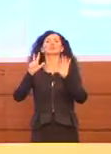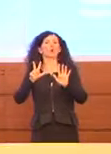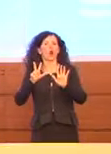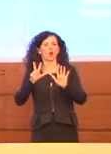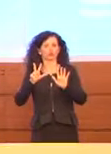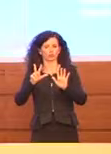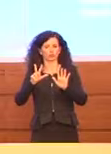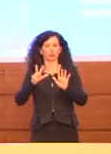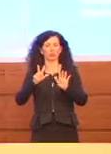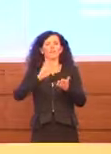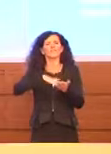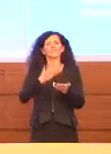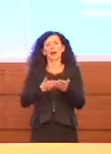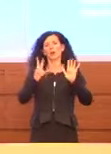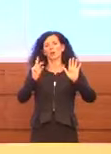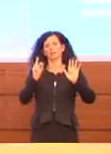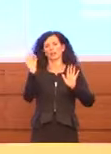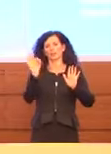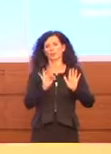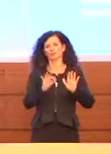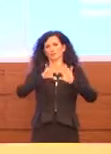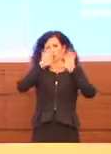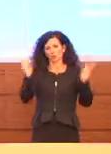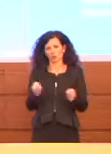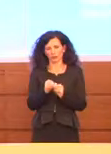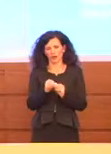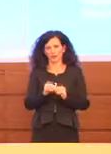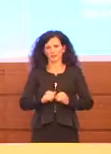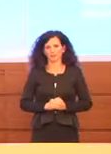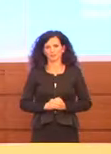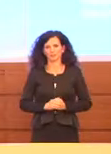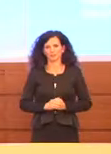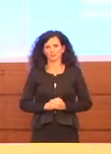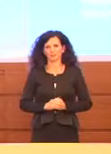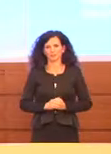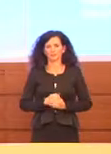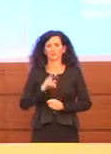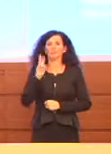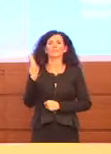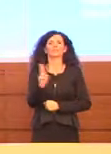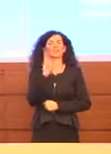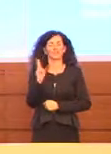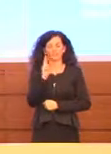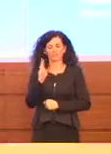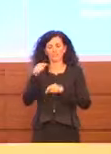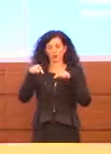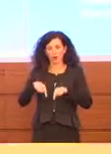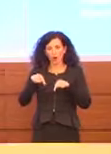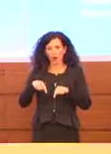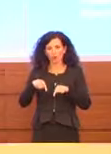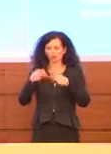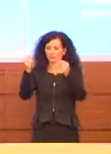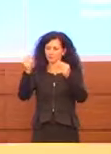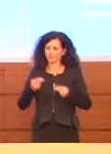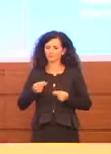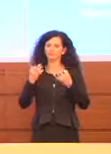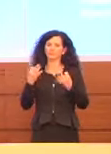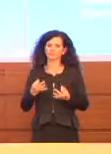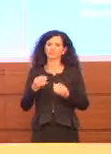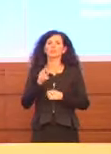pari all'ottanta per cento del totale per quanto riguarda le vittime oggi registriamo purtroppo